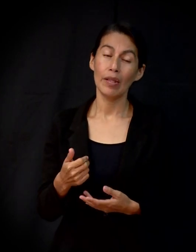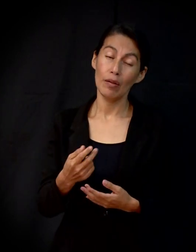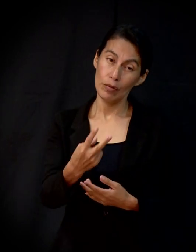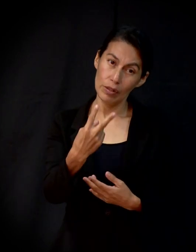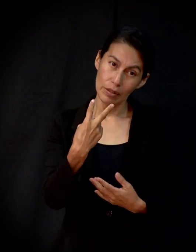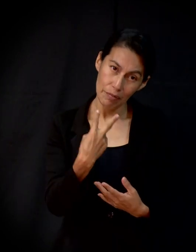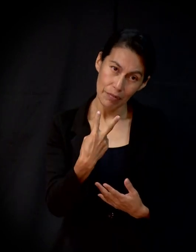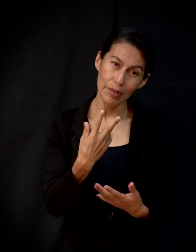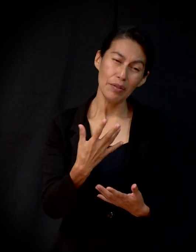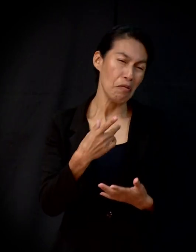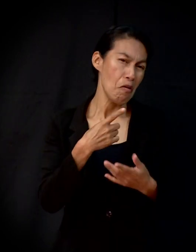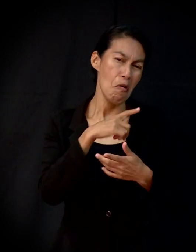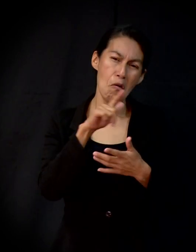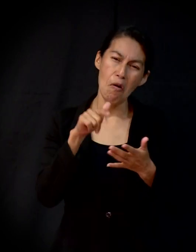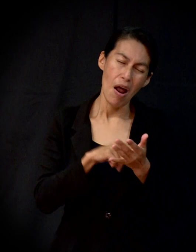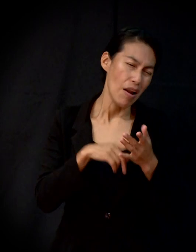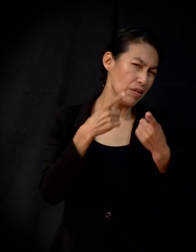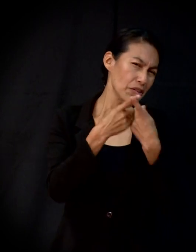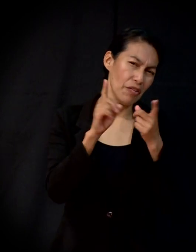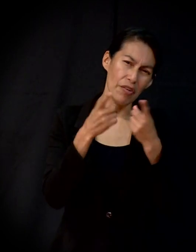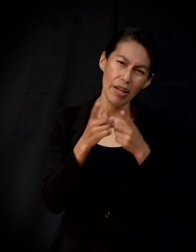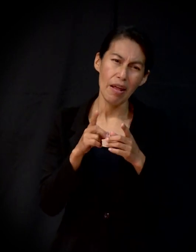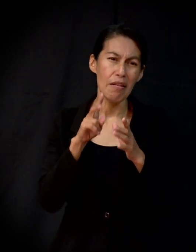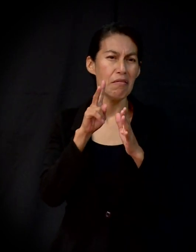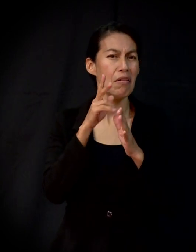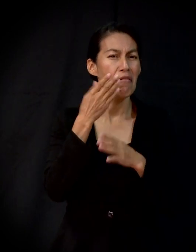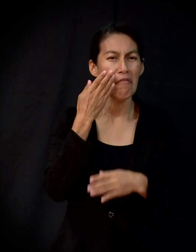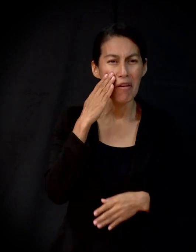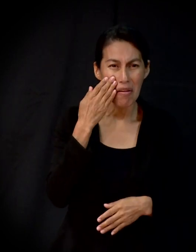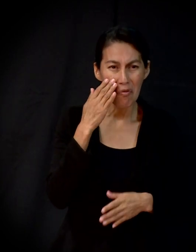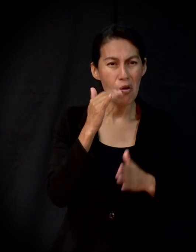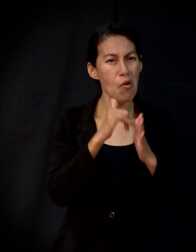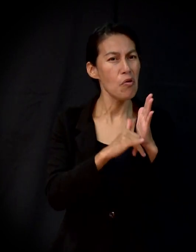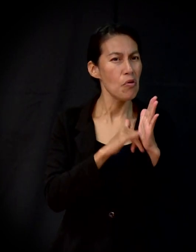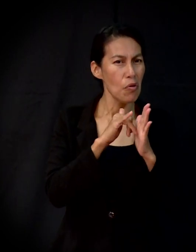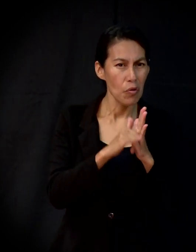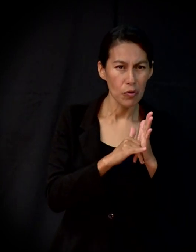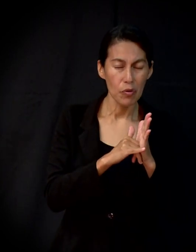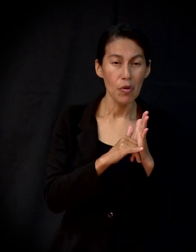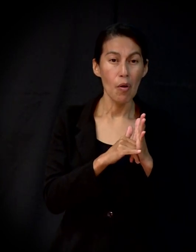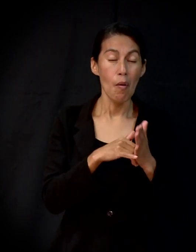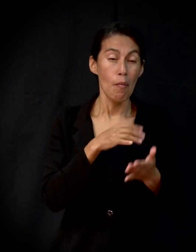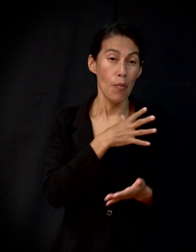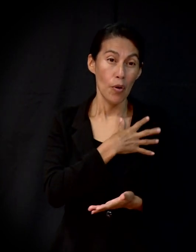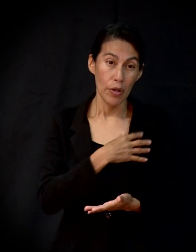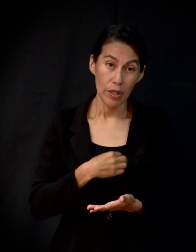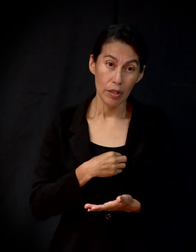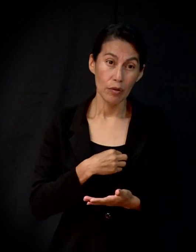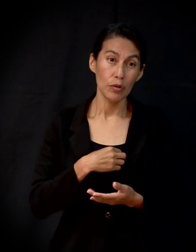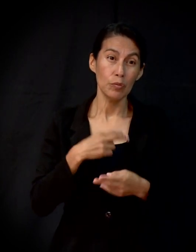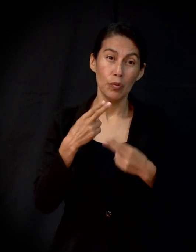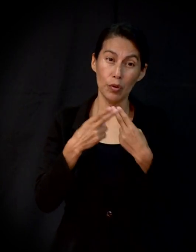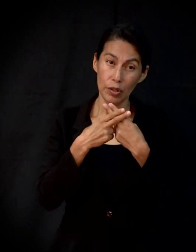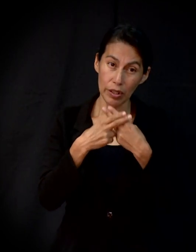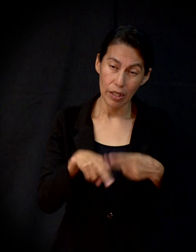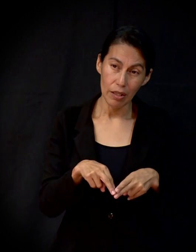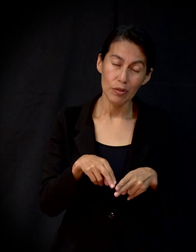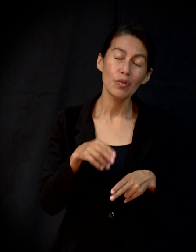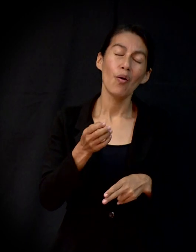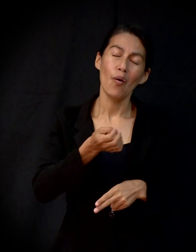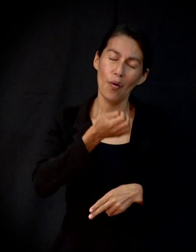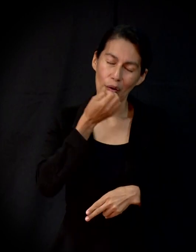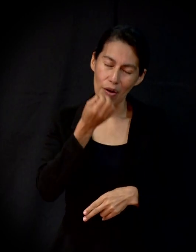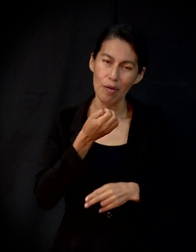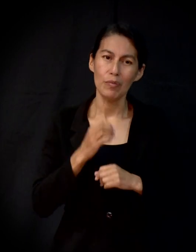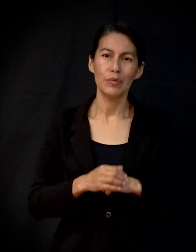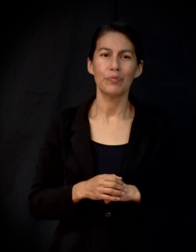que nos están mirando de diferentes plataformas y que también tienen hijos y también tienen nietos.